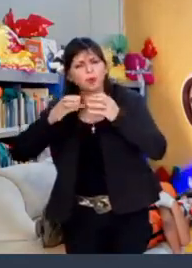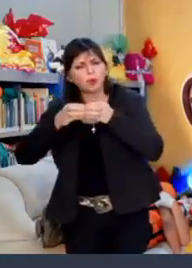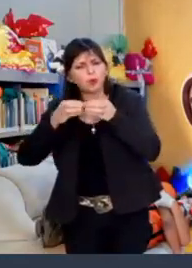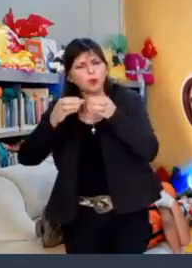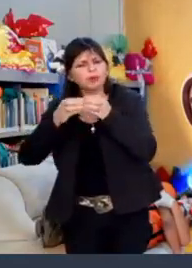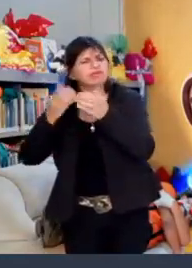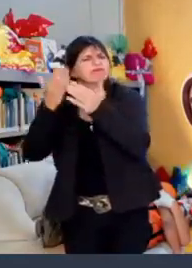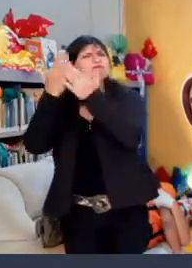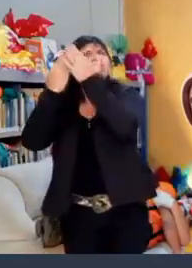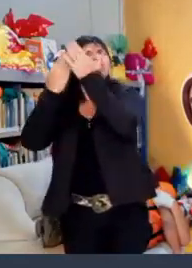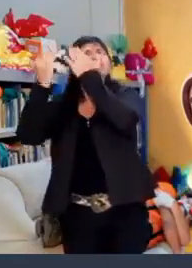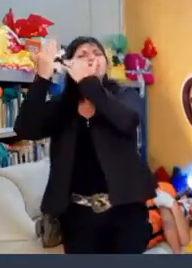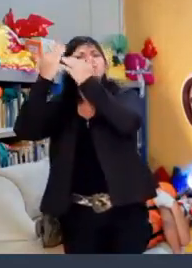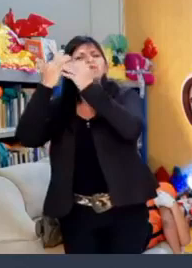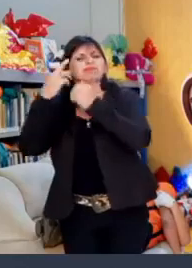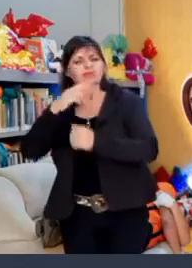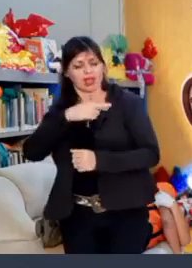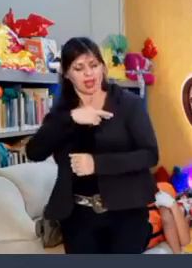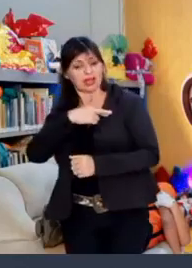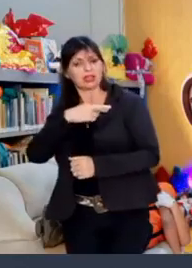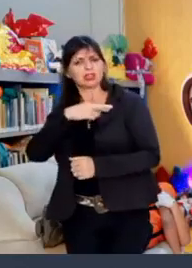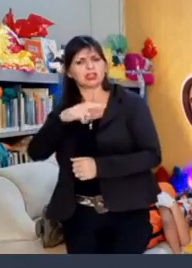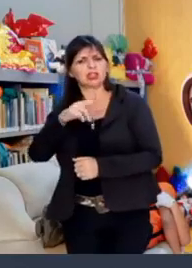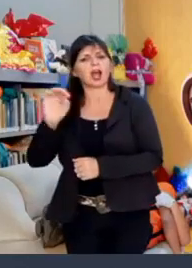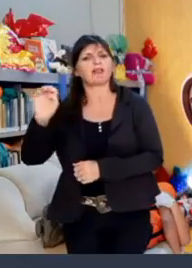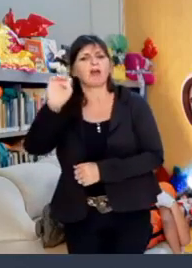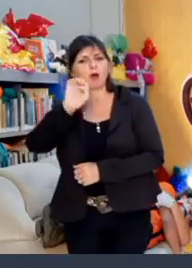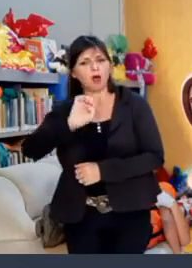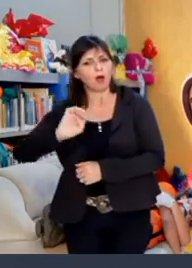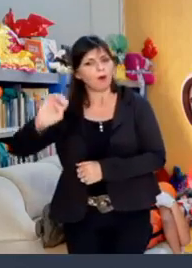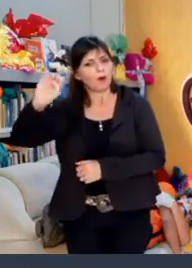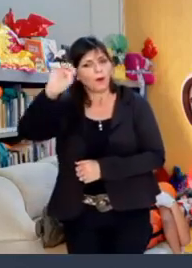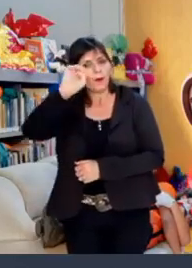do pessoal da região dos Balcãs, na Europa.